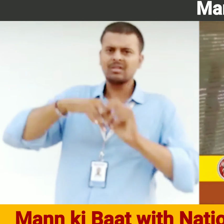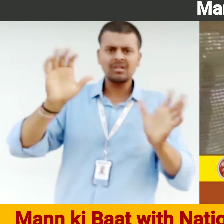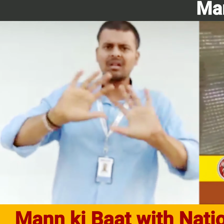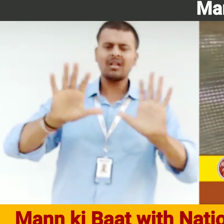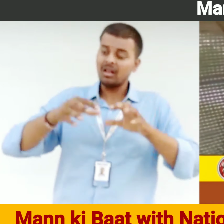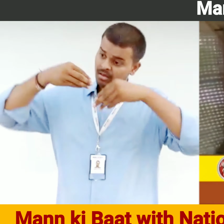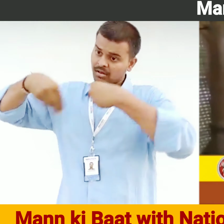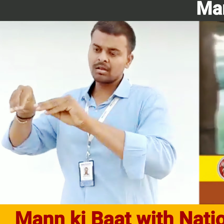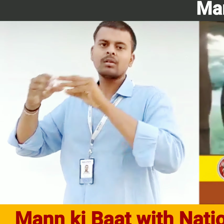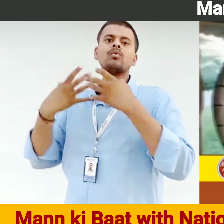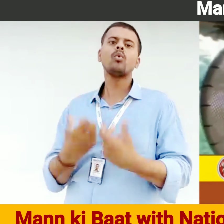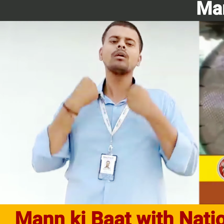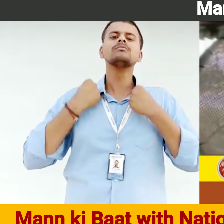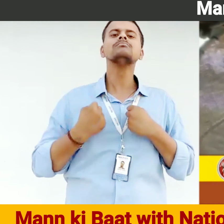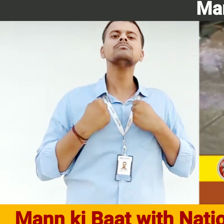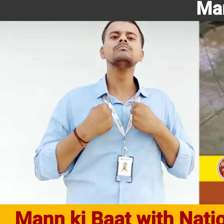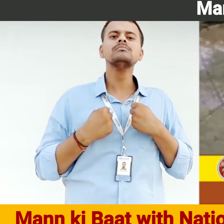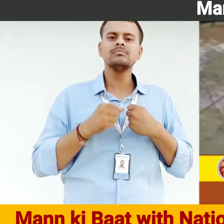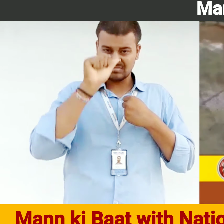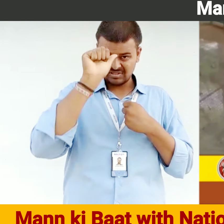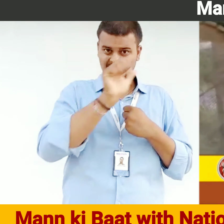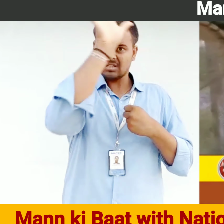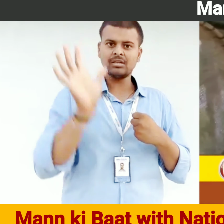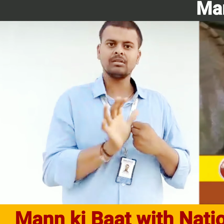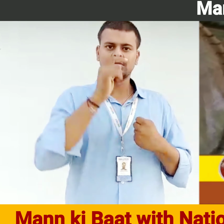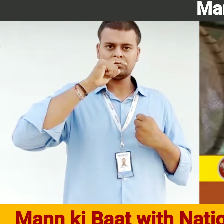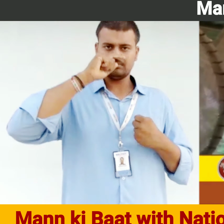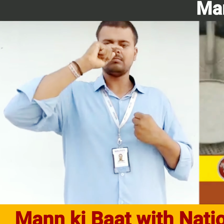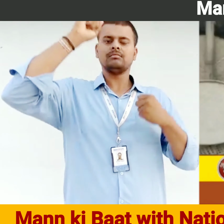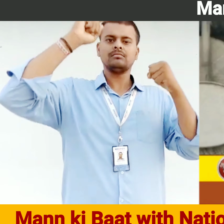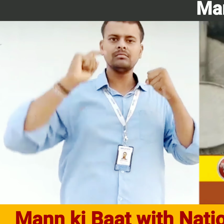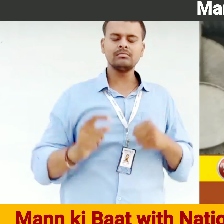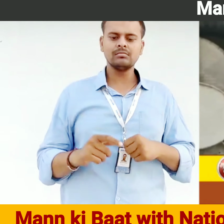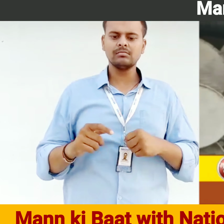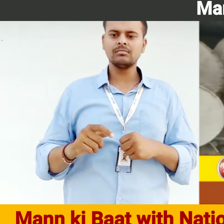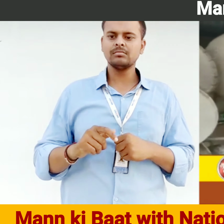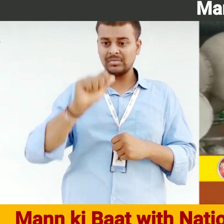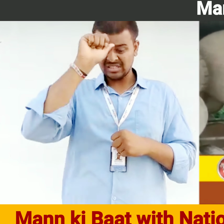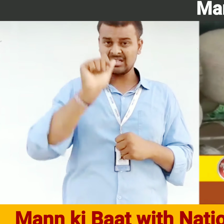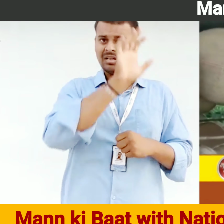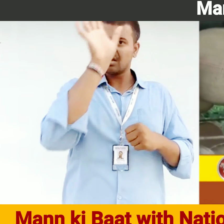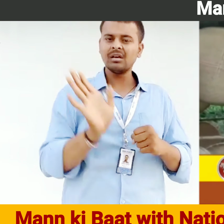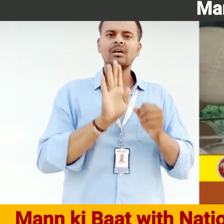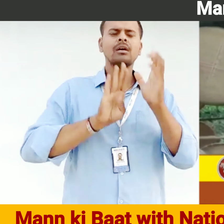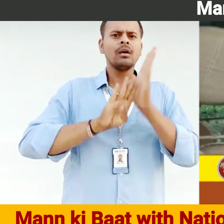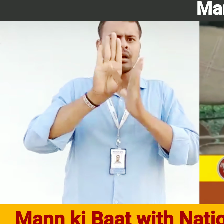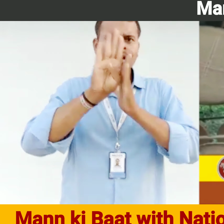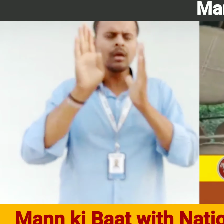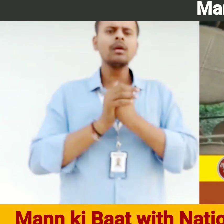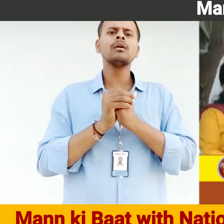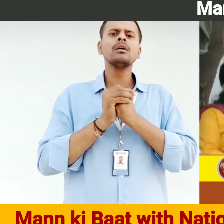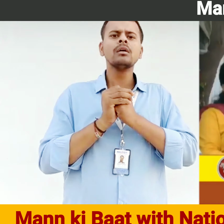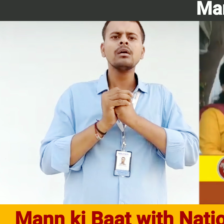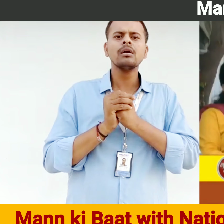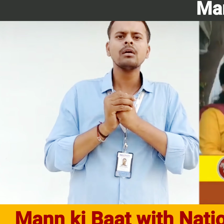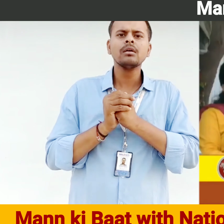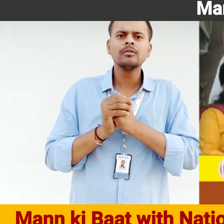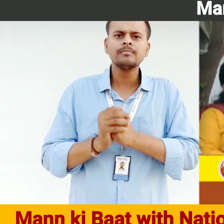भारत अभियान इस दशक में देश को नई ऊंचाई पर ले जाएगा। मेरे प्यारे